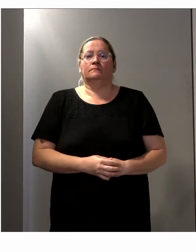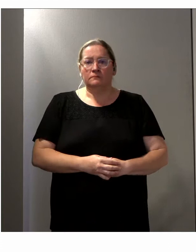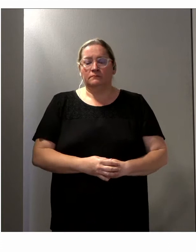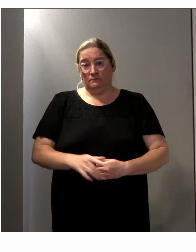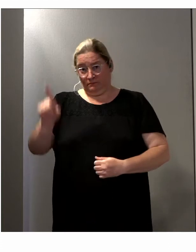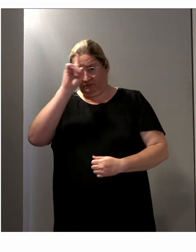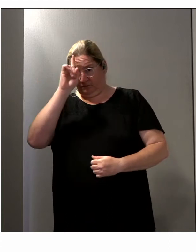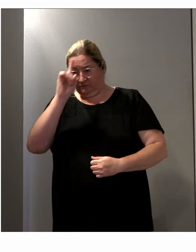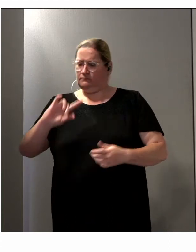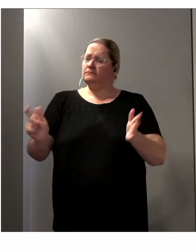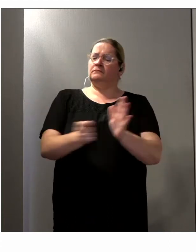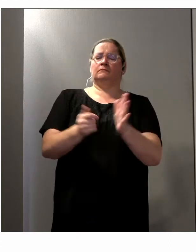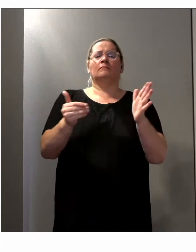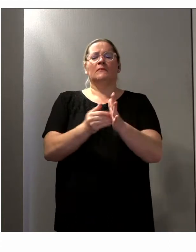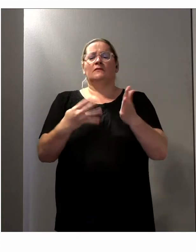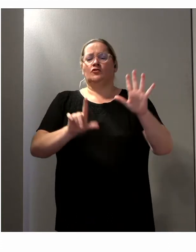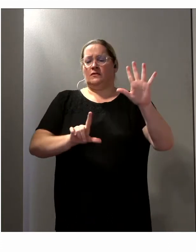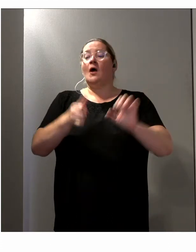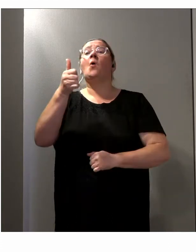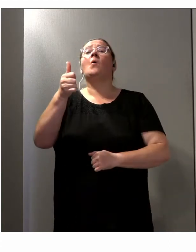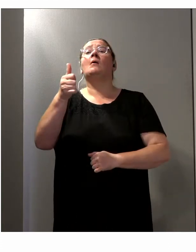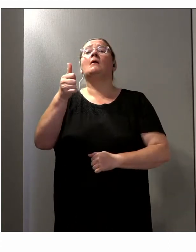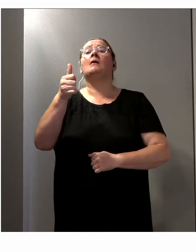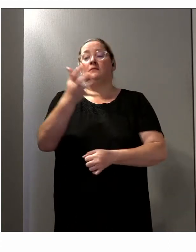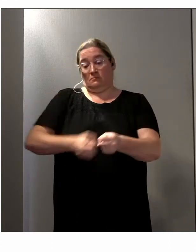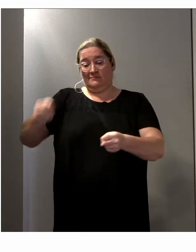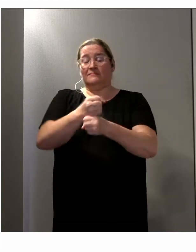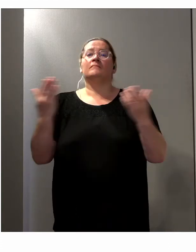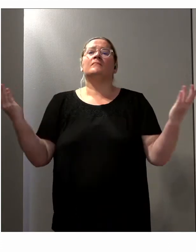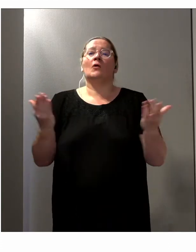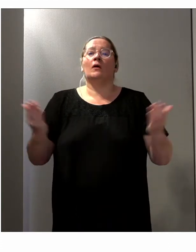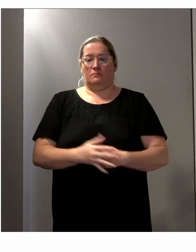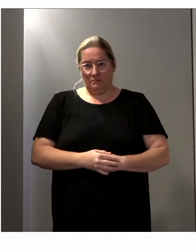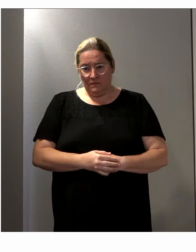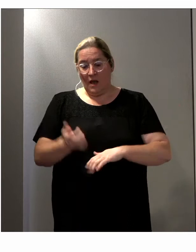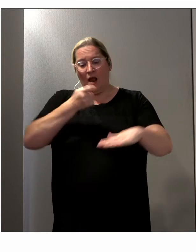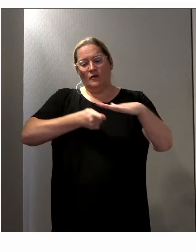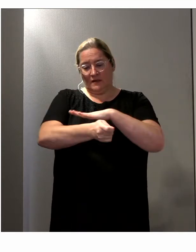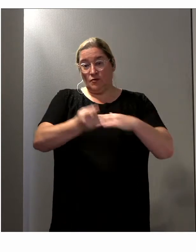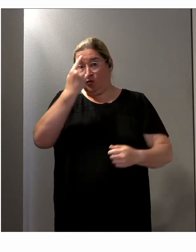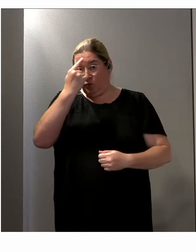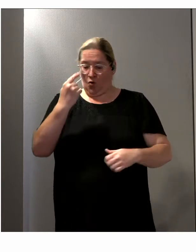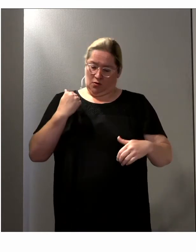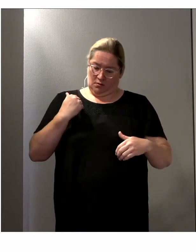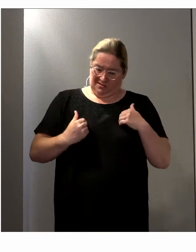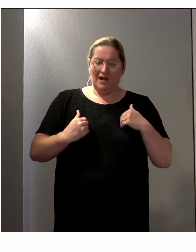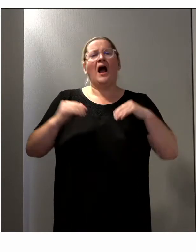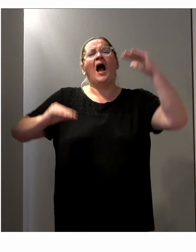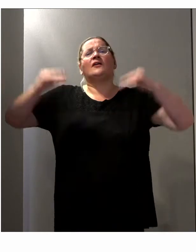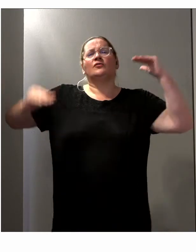en 1971, l'allocation aux handicapés adultes, je dis bien aux handicapés adultes,